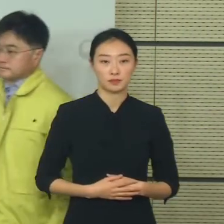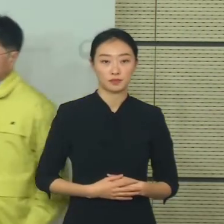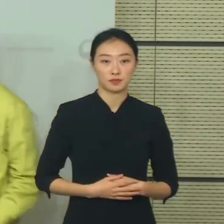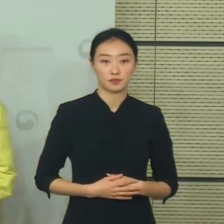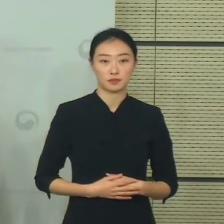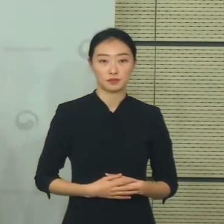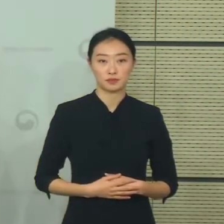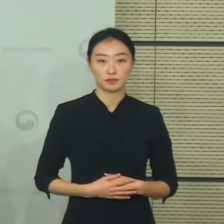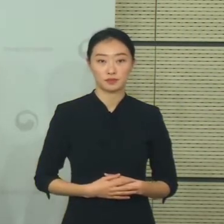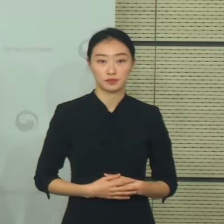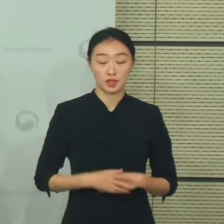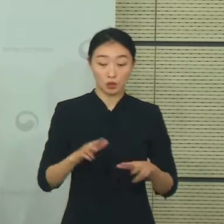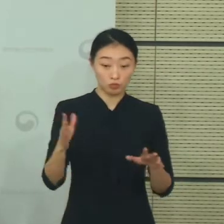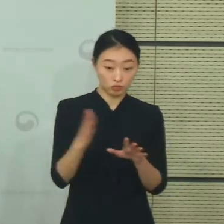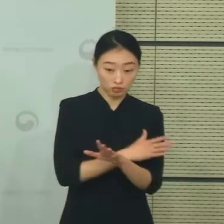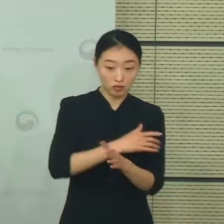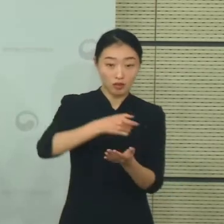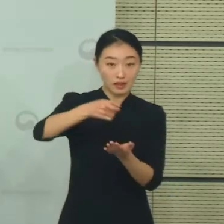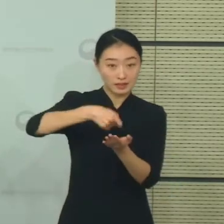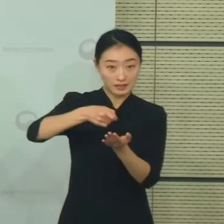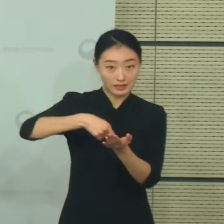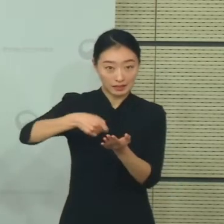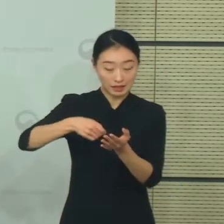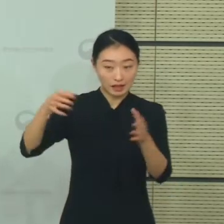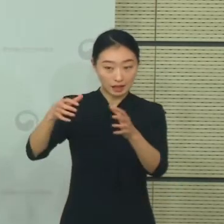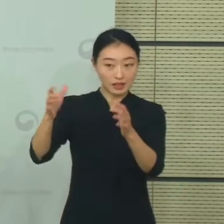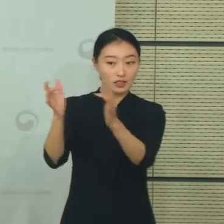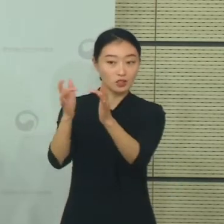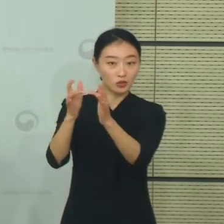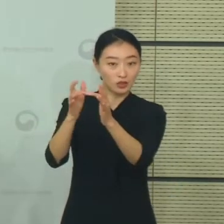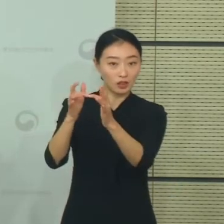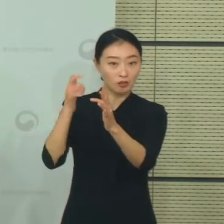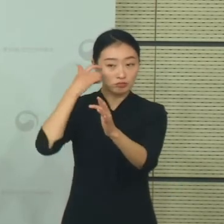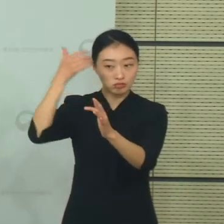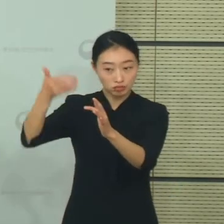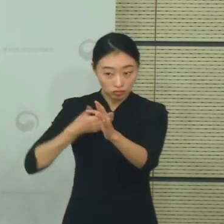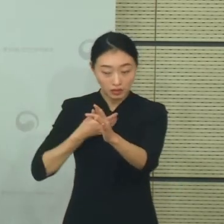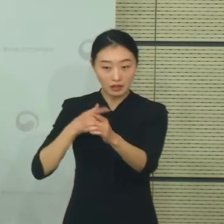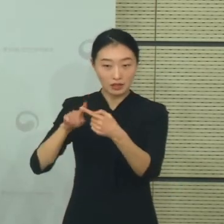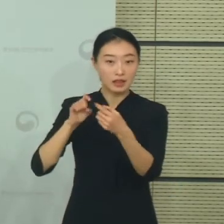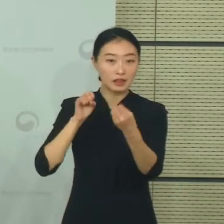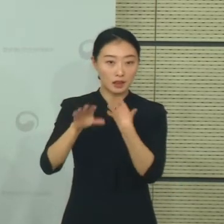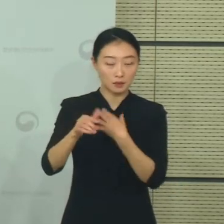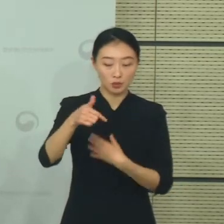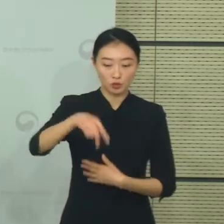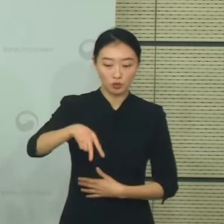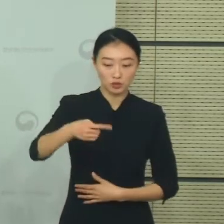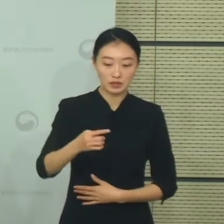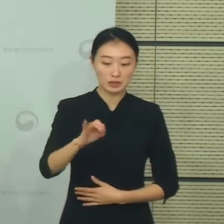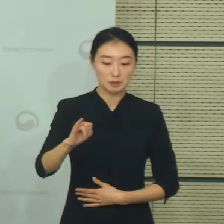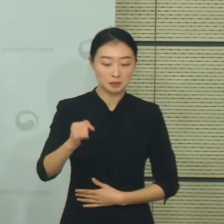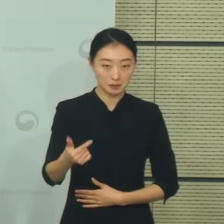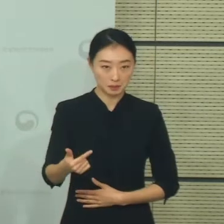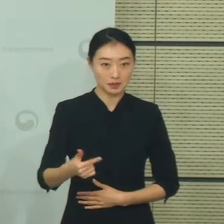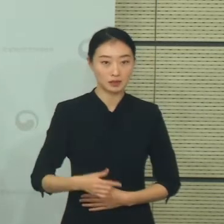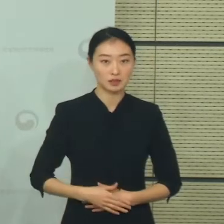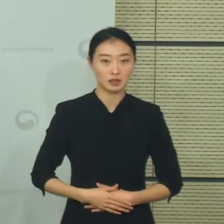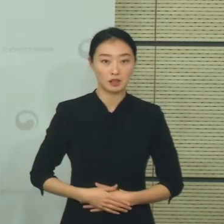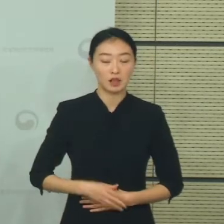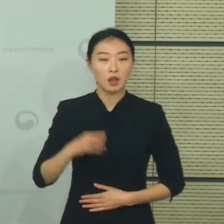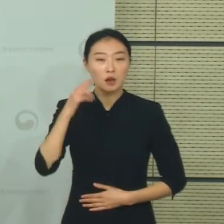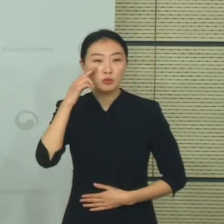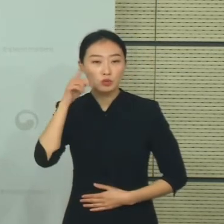기자단에서 온라인으로 온 질의에 대해서 답변을 드리도록 하겠습니다. 네, 뉴스핌 이문석 기자입니다. 미국도